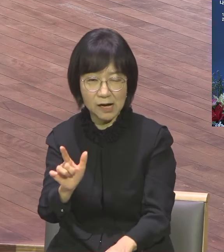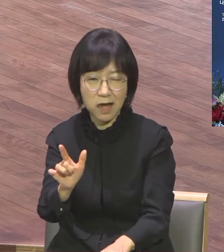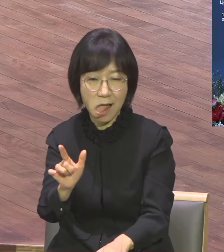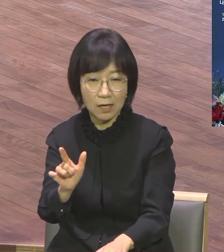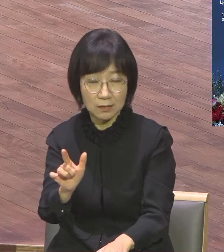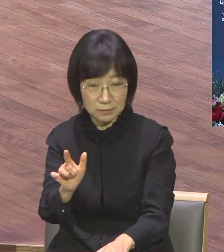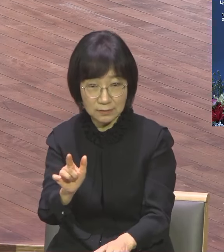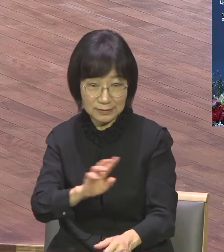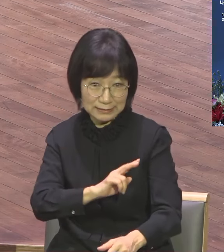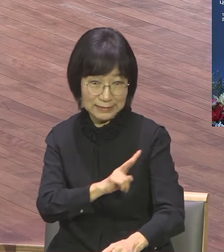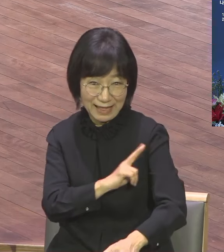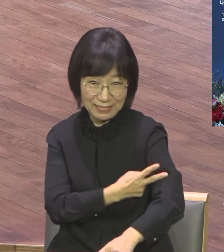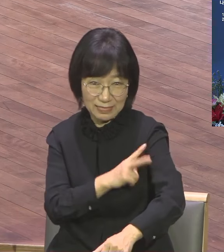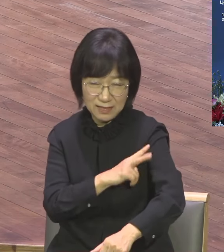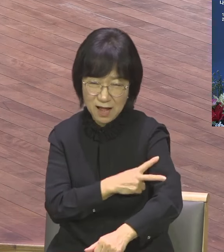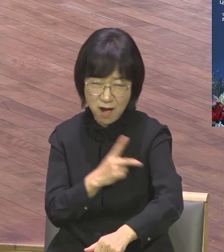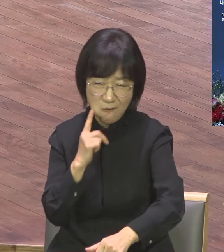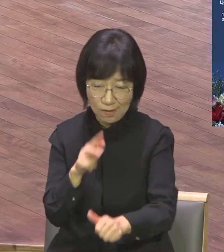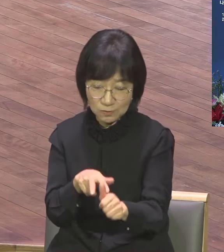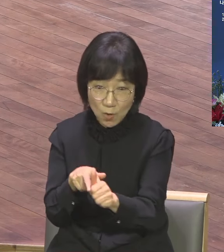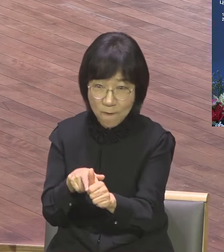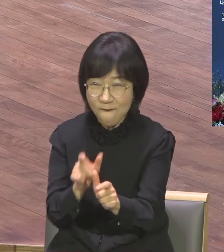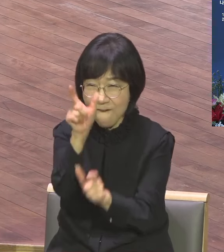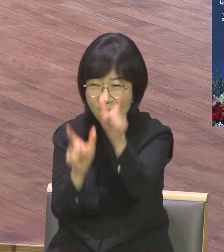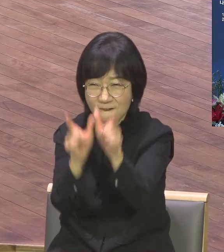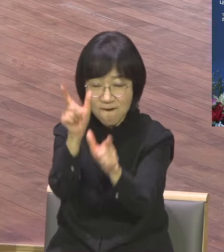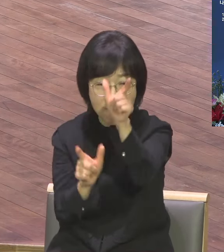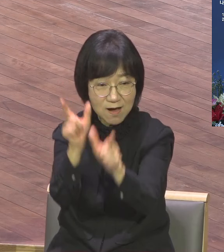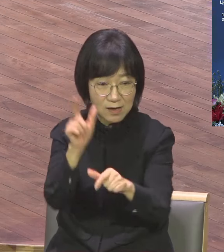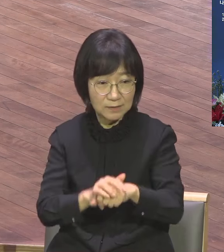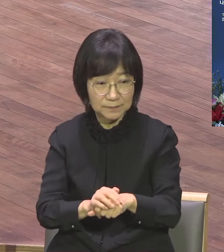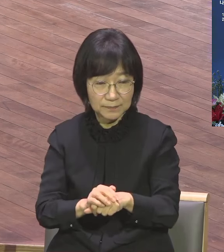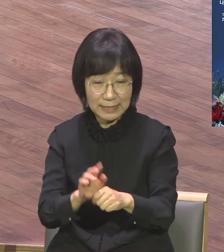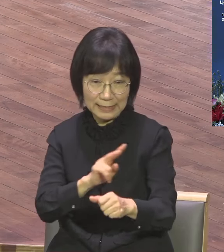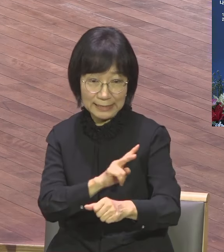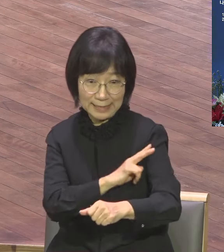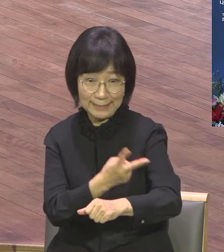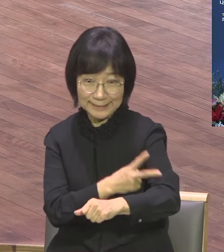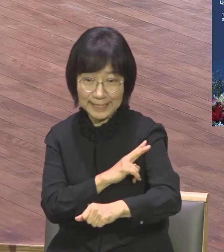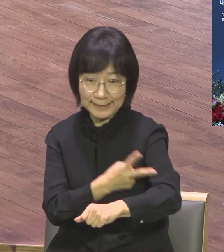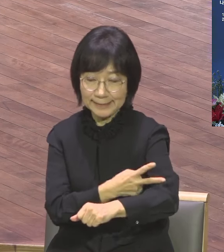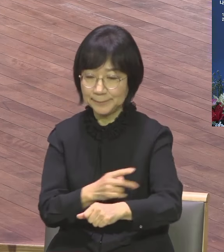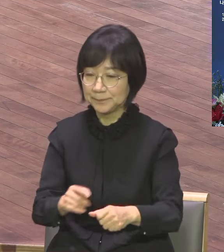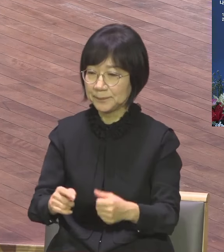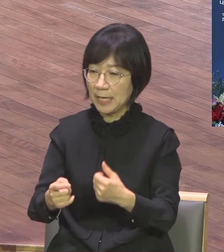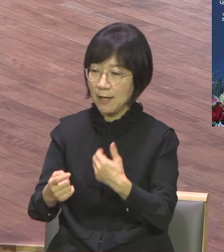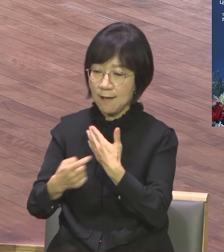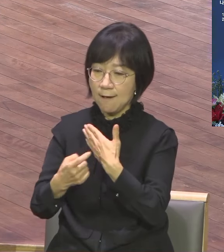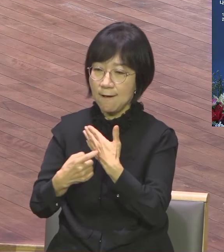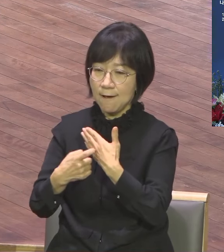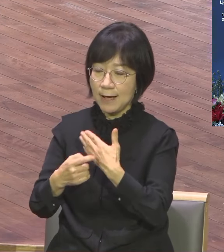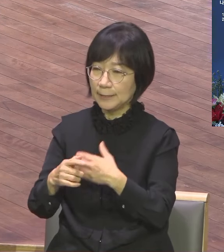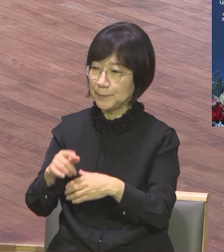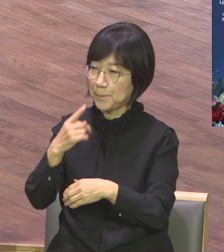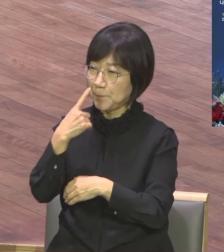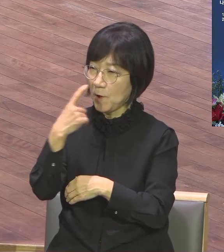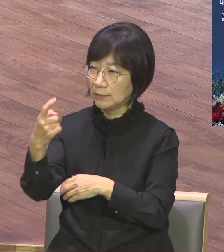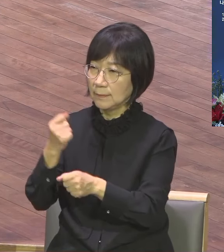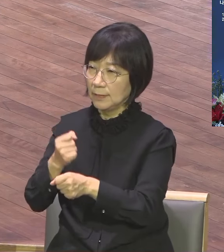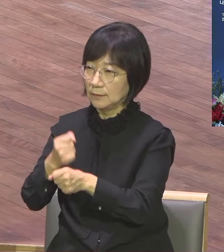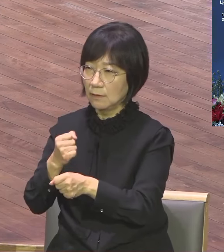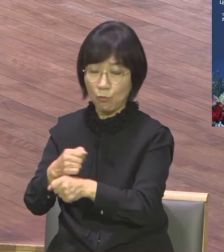특별히 이단들은 자신들의 교리를 논리적으로 그럴듯하게 만들어서